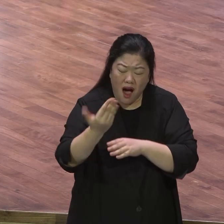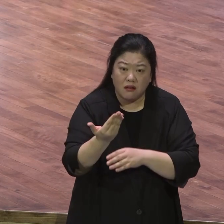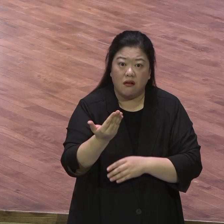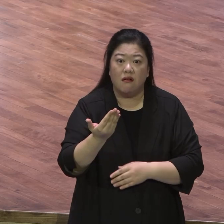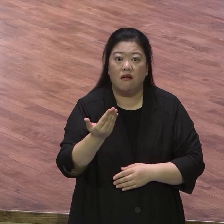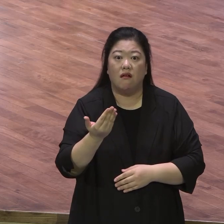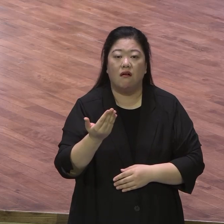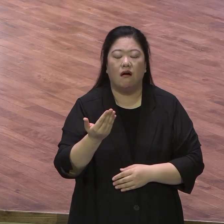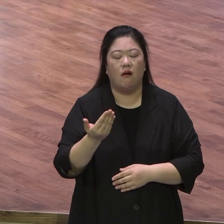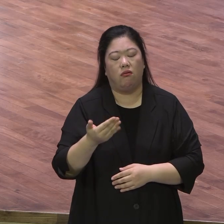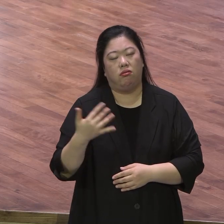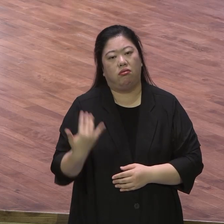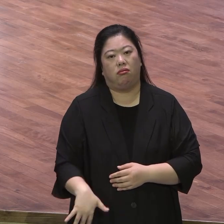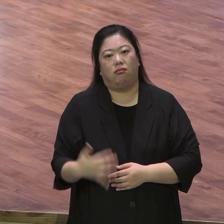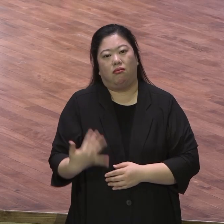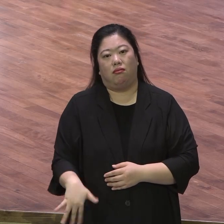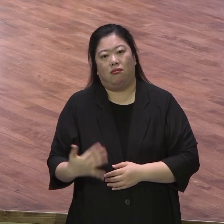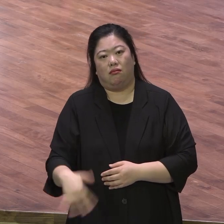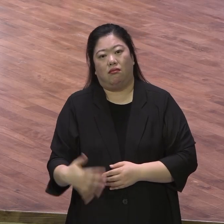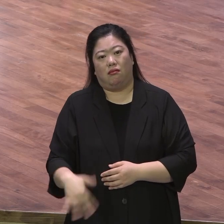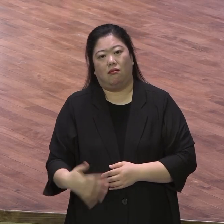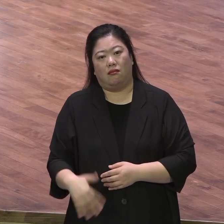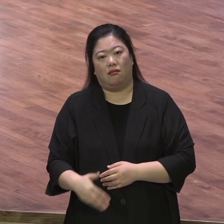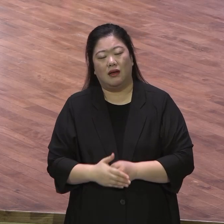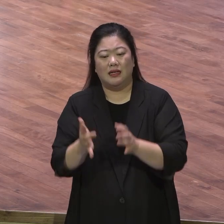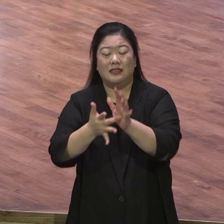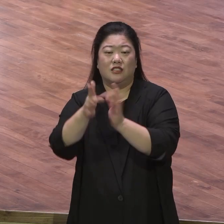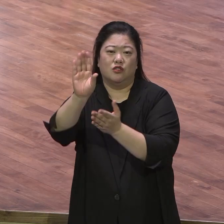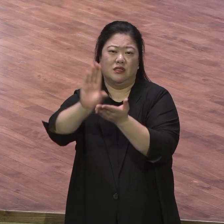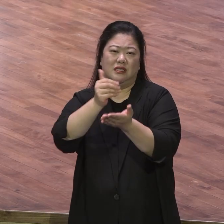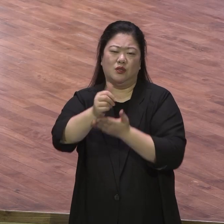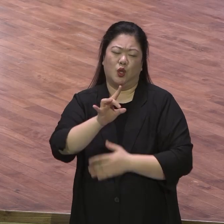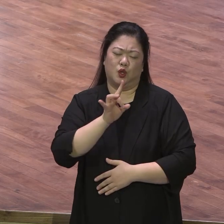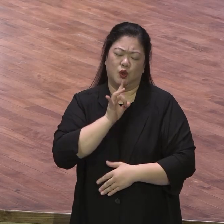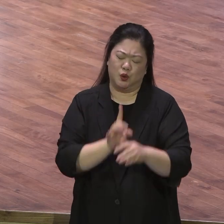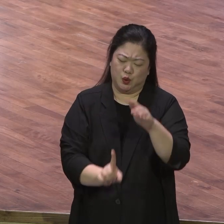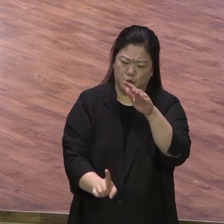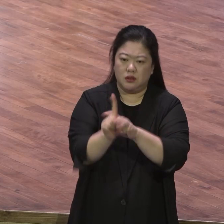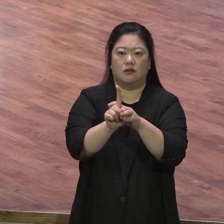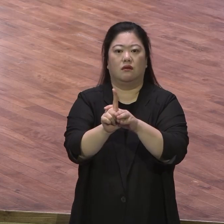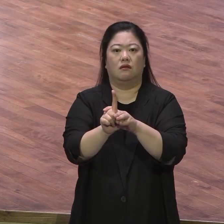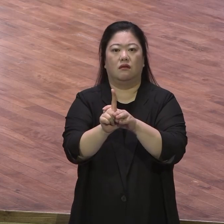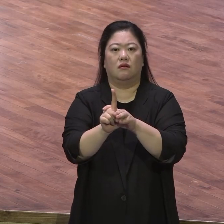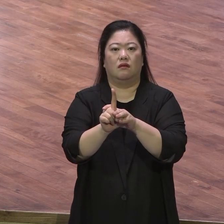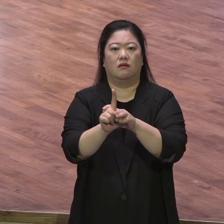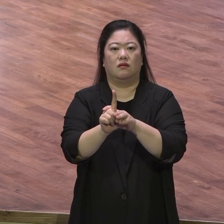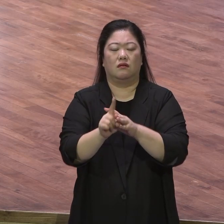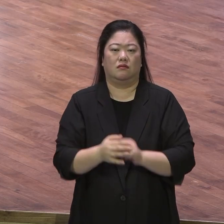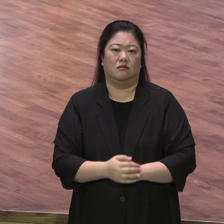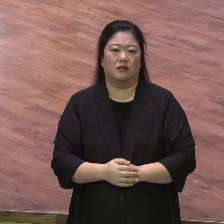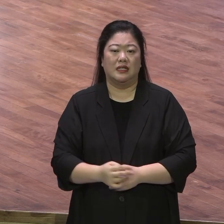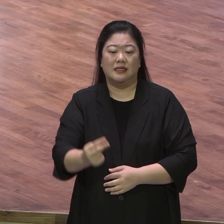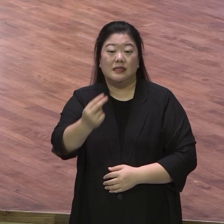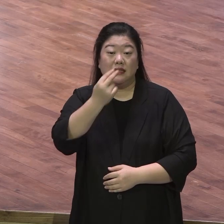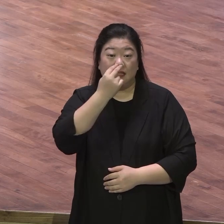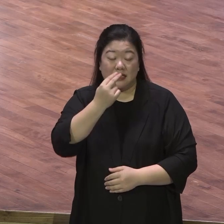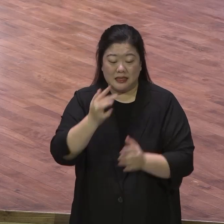이것은 이것은 예수 그리스도 유일성 예수 그리스도께서 보여주신 생명의 부활과